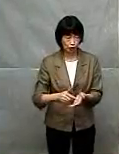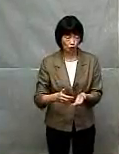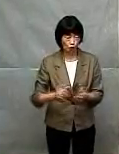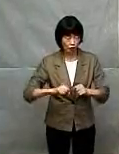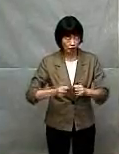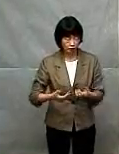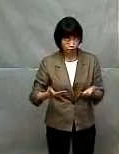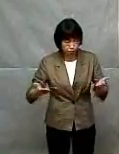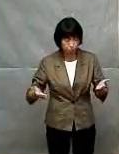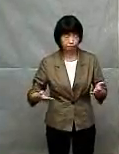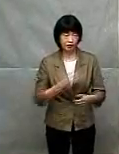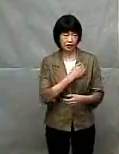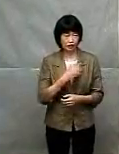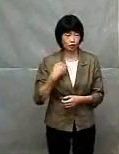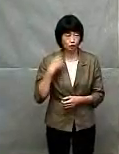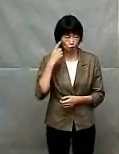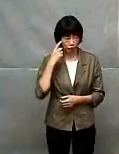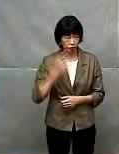ふうに思っております。